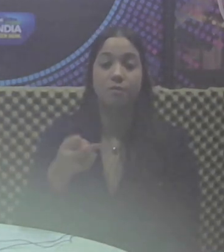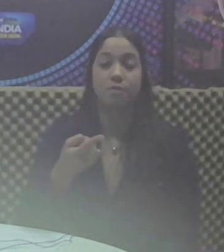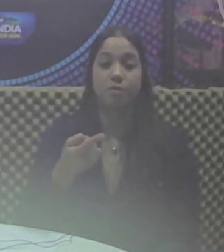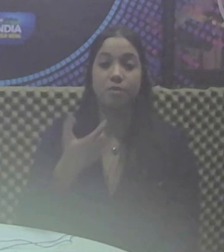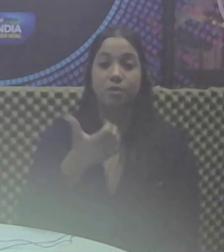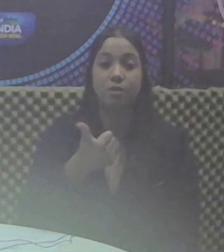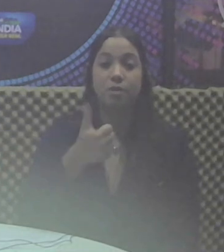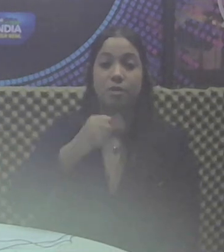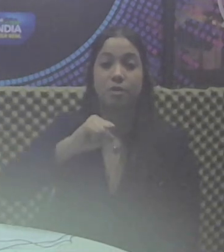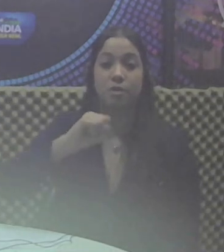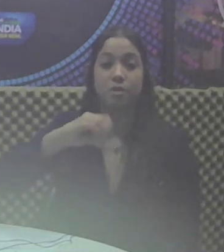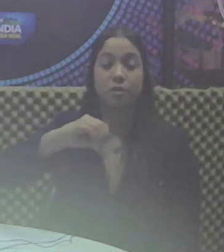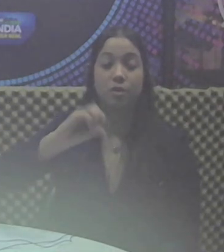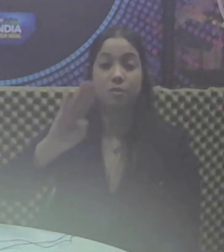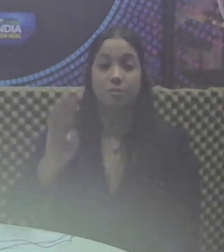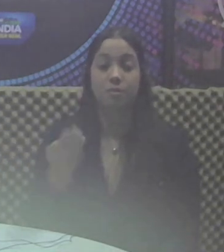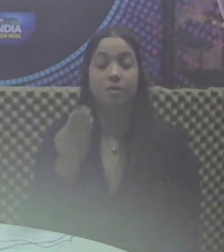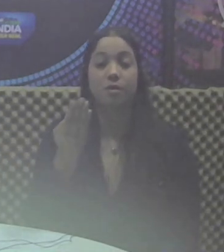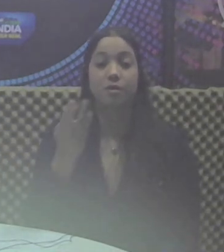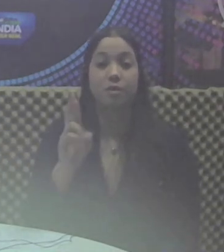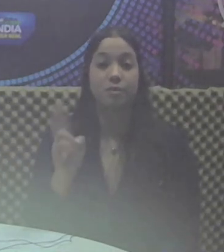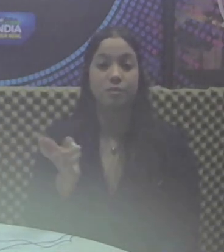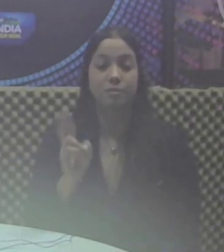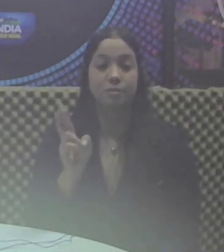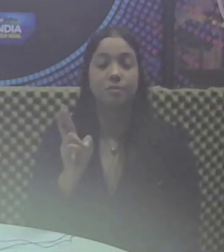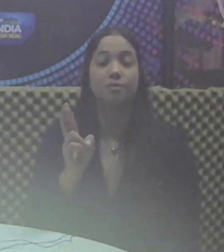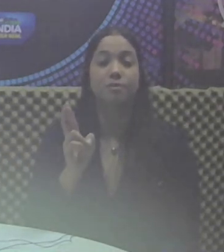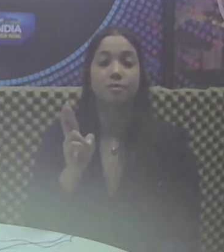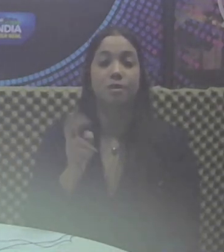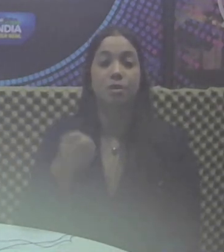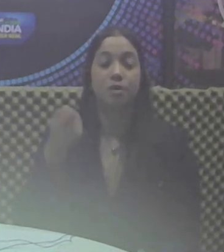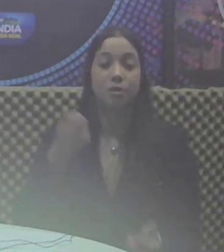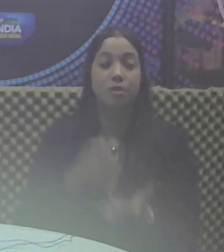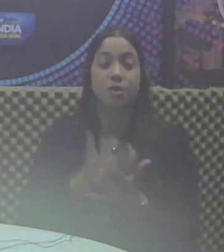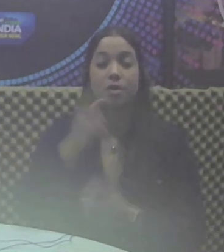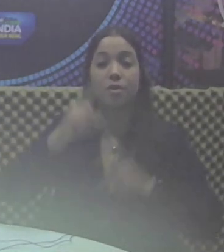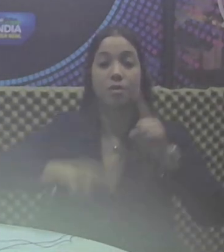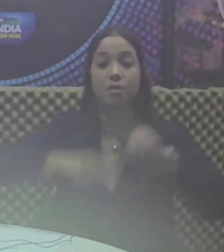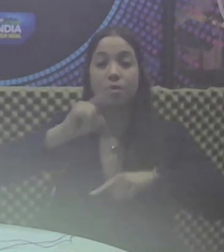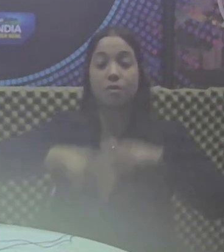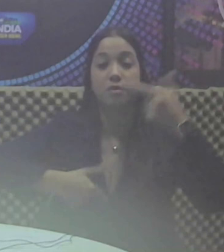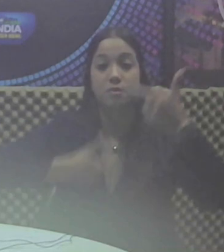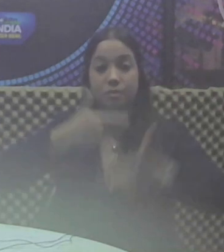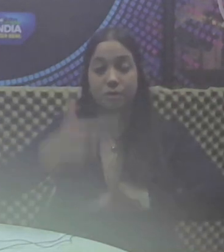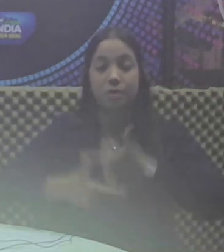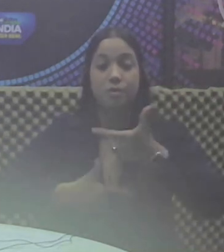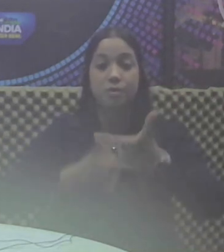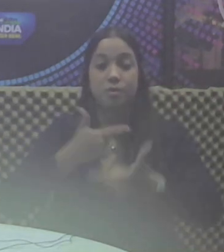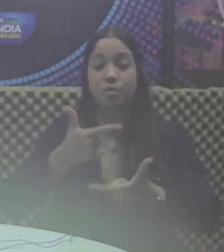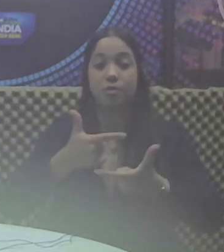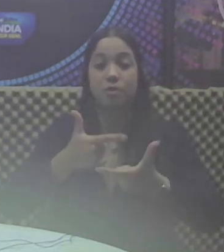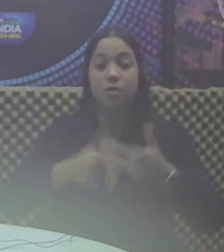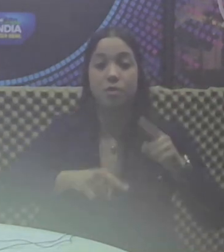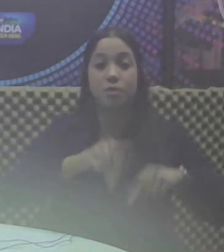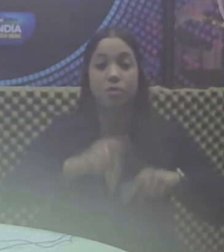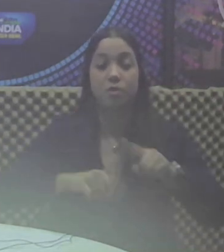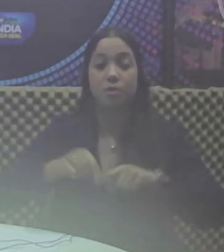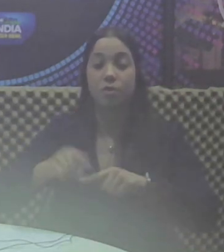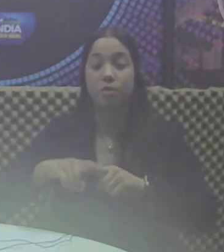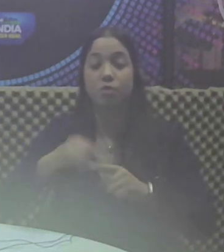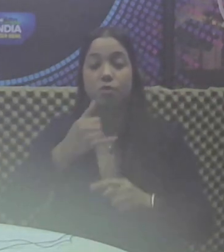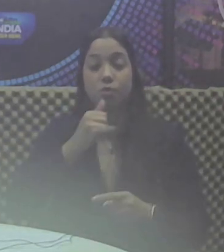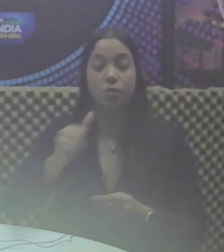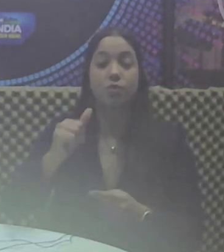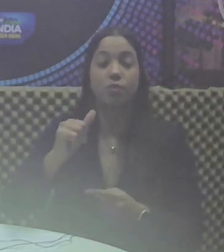34,189 bilhões de reais na aquisição de produtos e serviços como mobiliário,